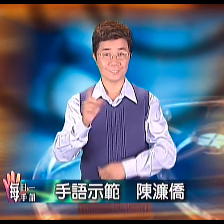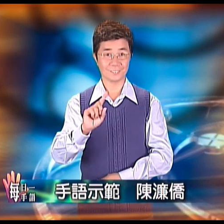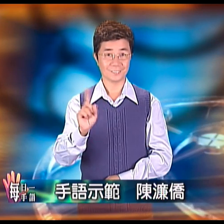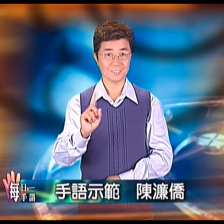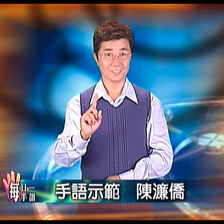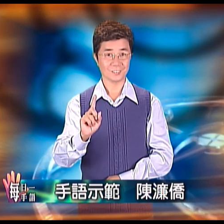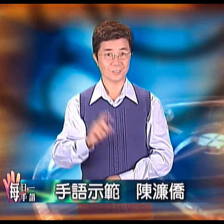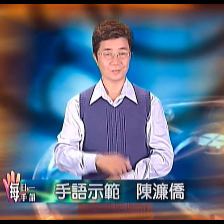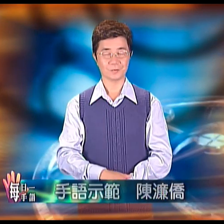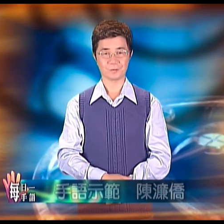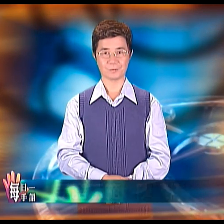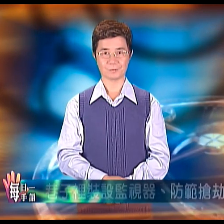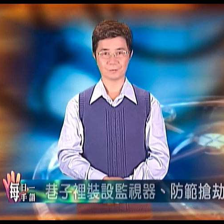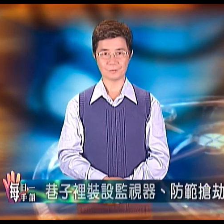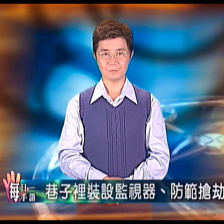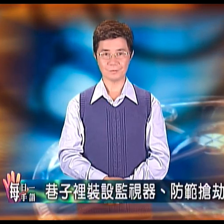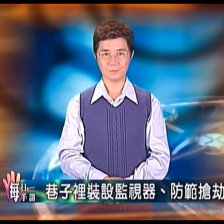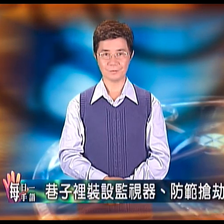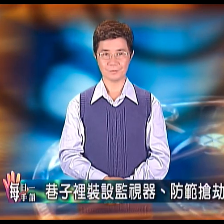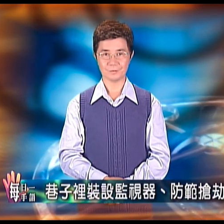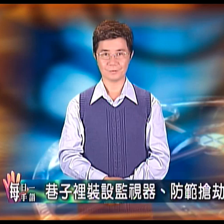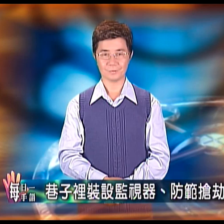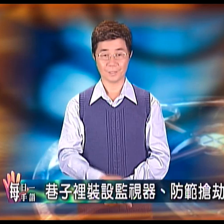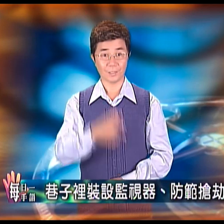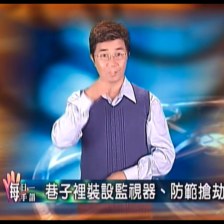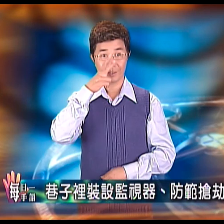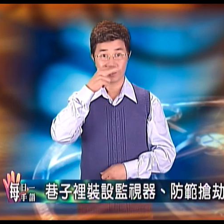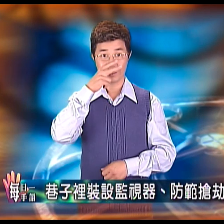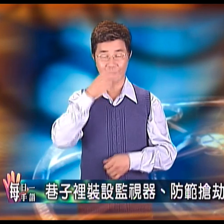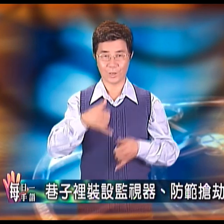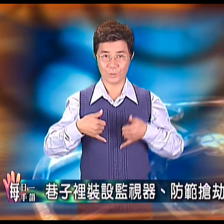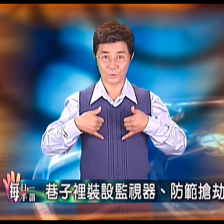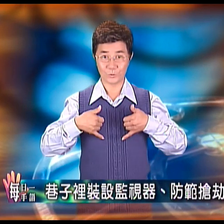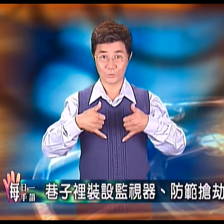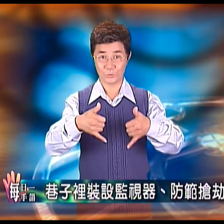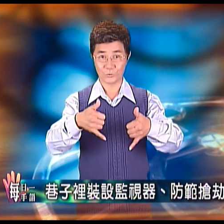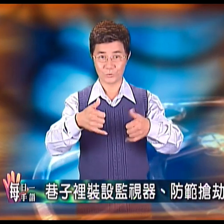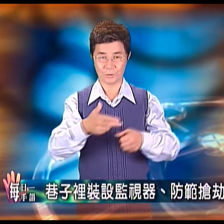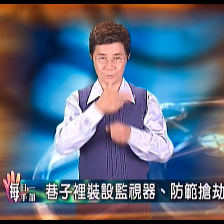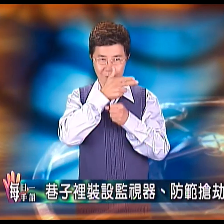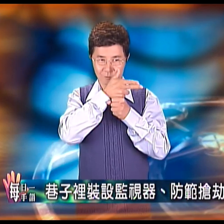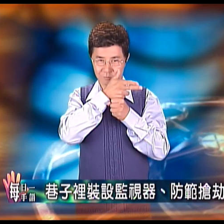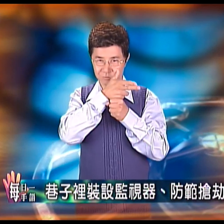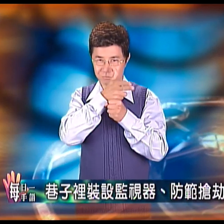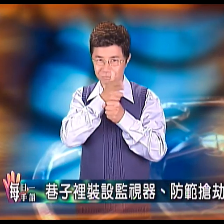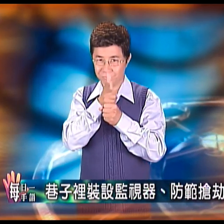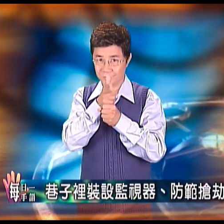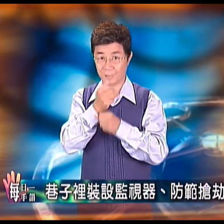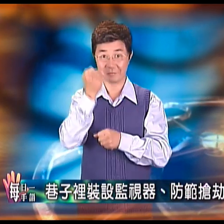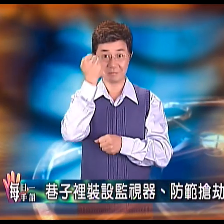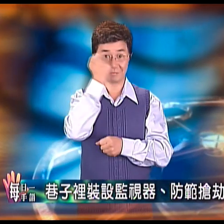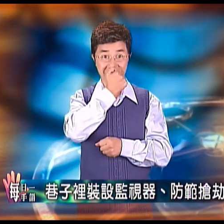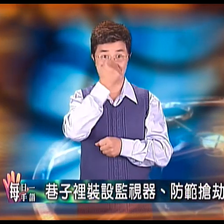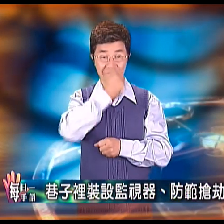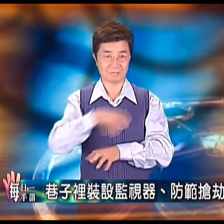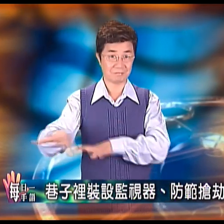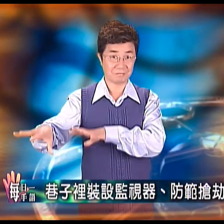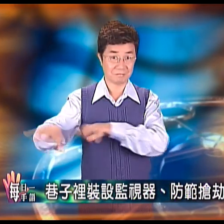手语。巷子里装设监视器，防范抢劫。手语的结构